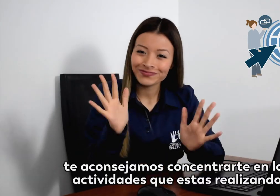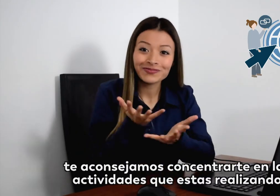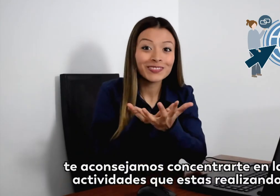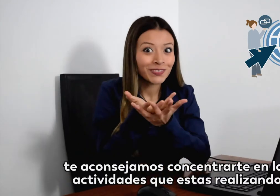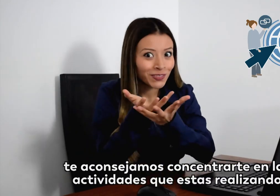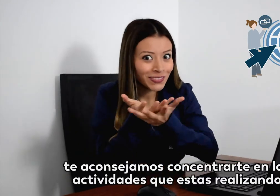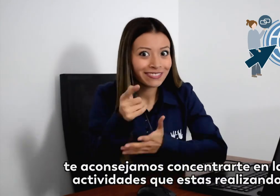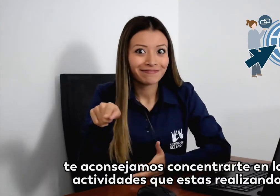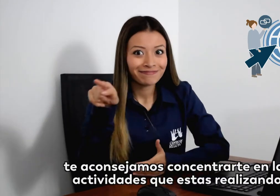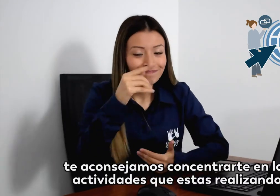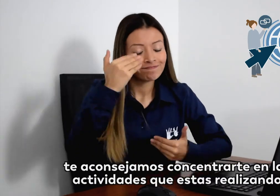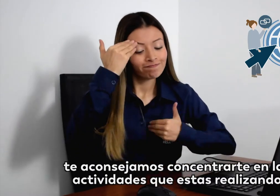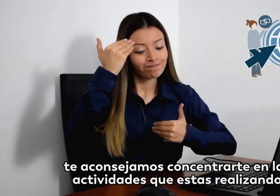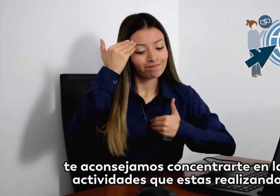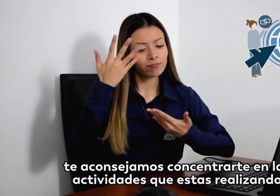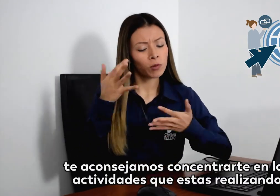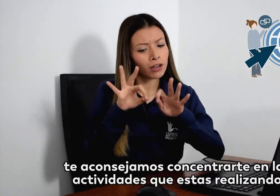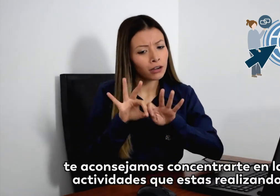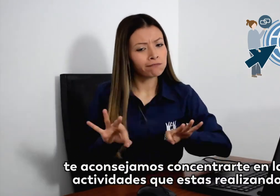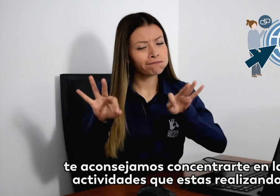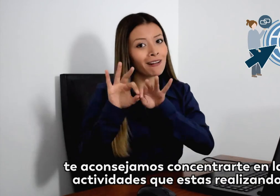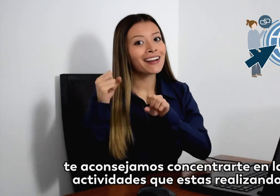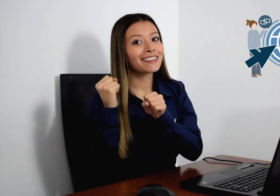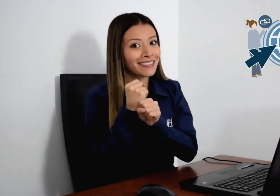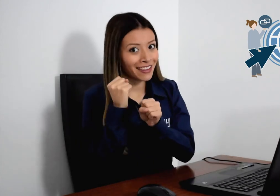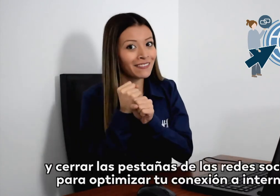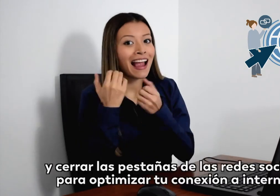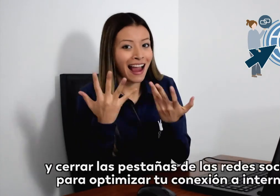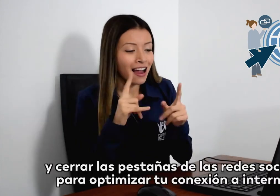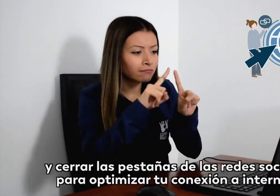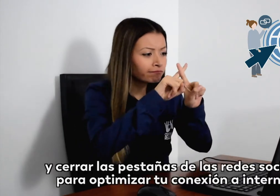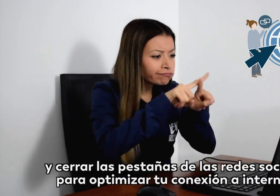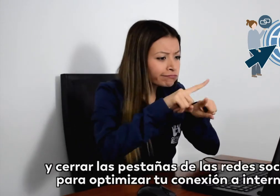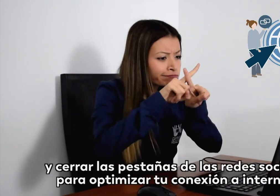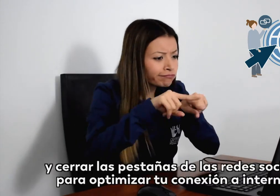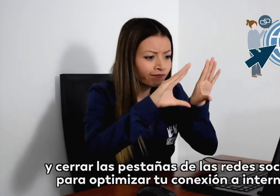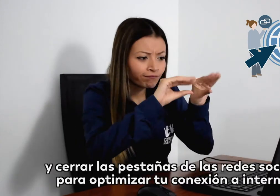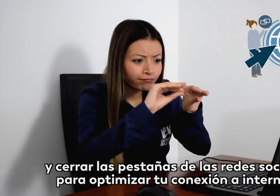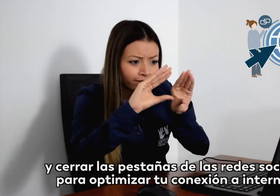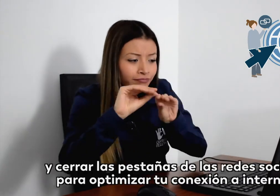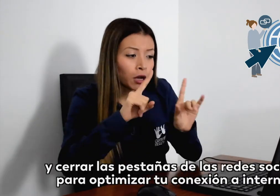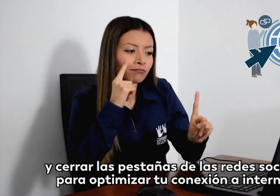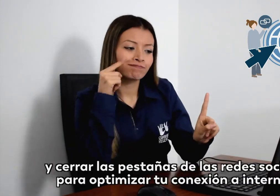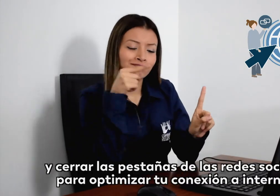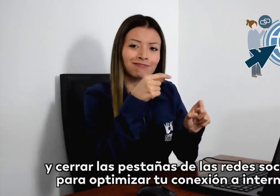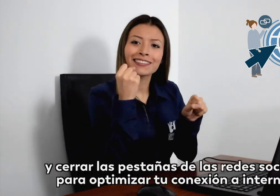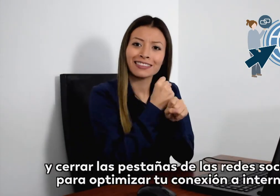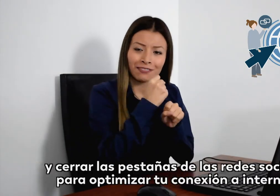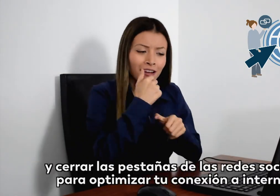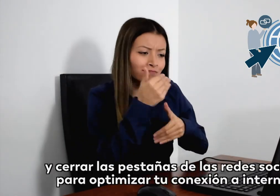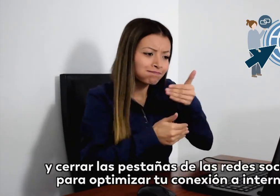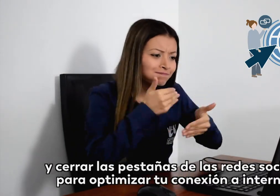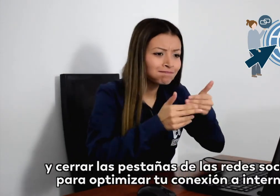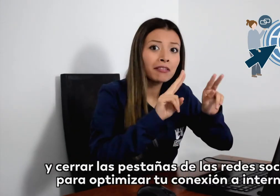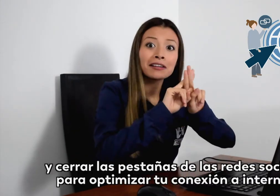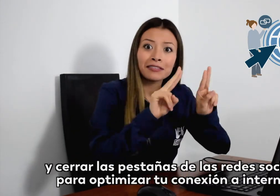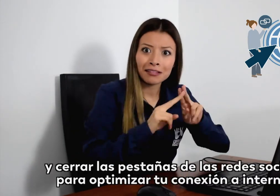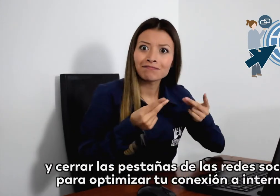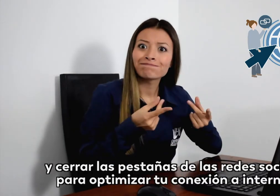concentrarte en las actividades que estás realizando y cerrar las pestañas de las redes sociales para optimizar tu conexión a Internet.